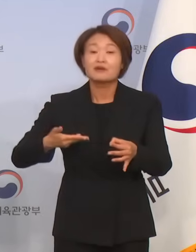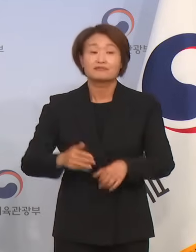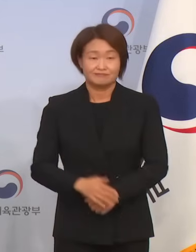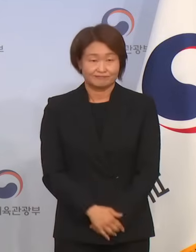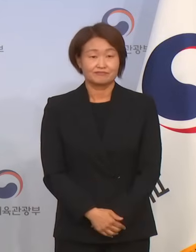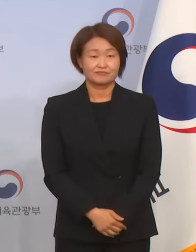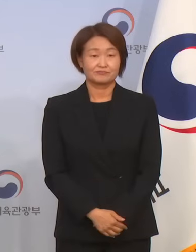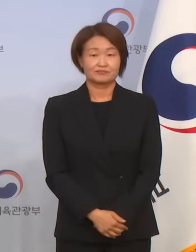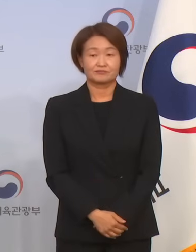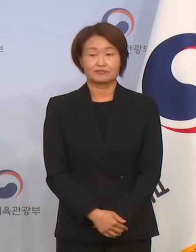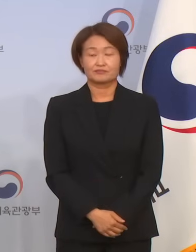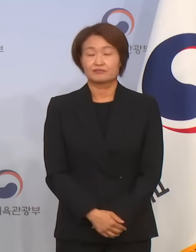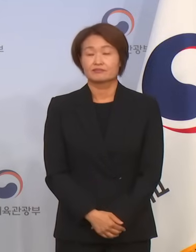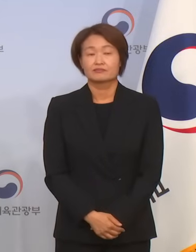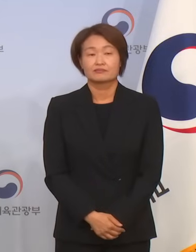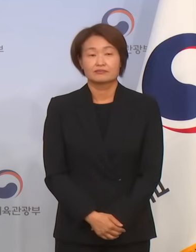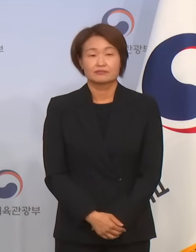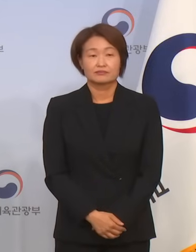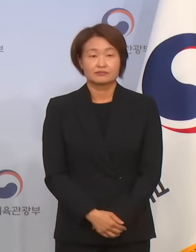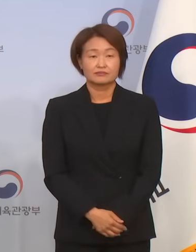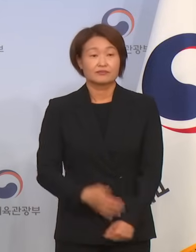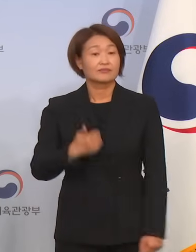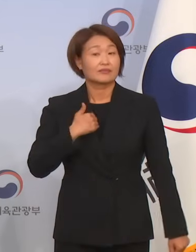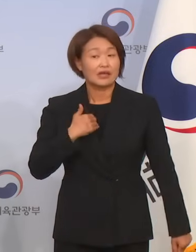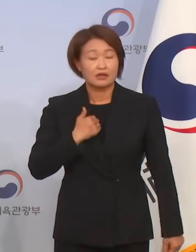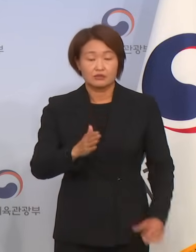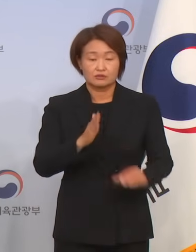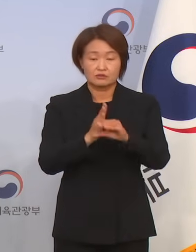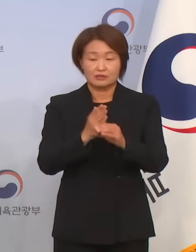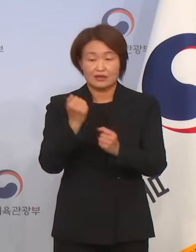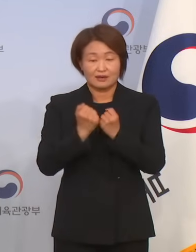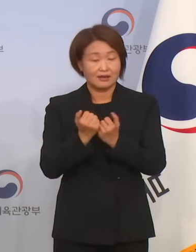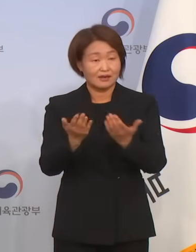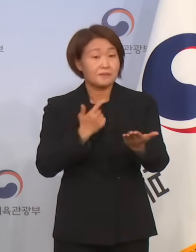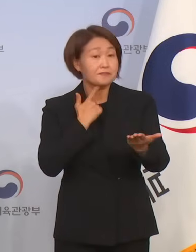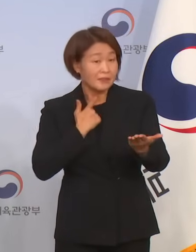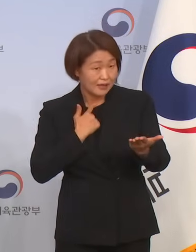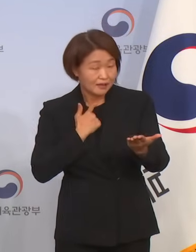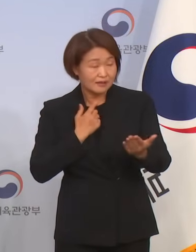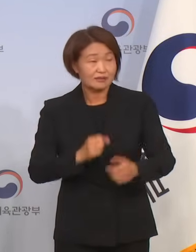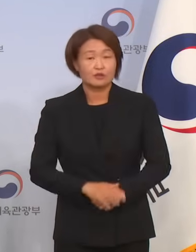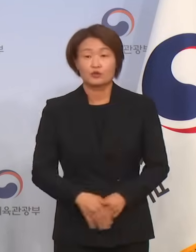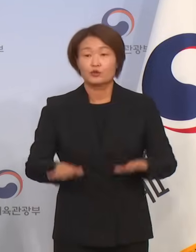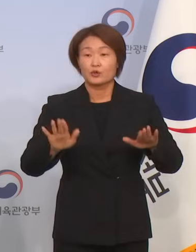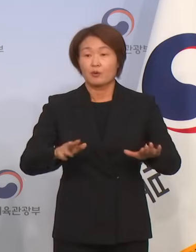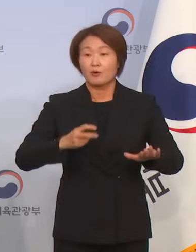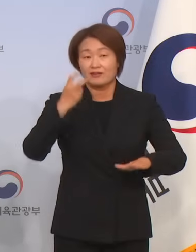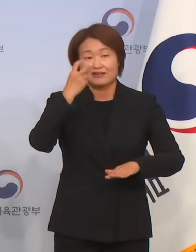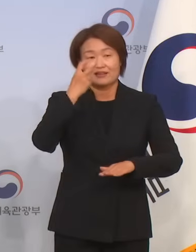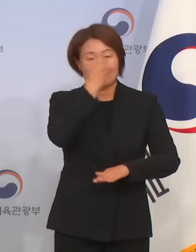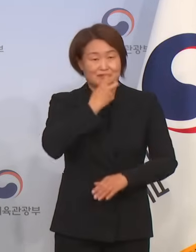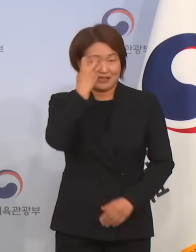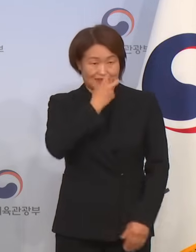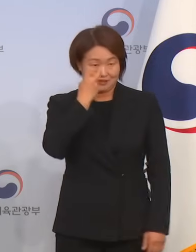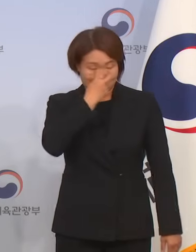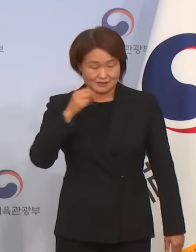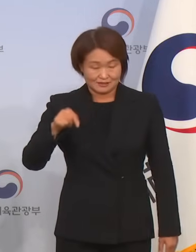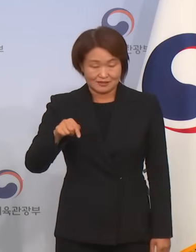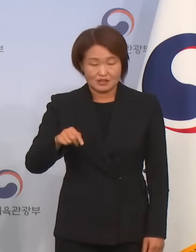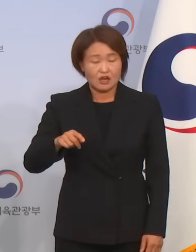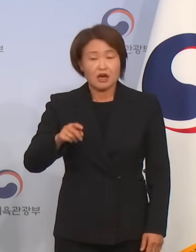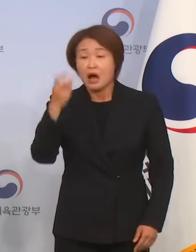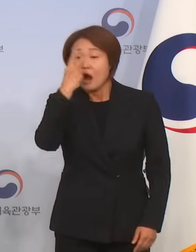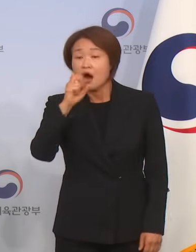네, 저는 저번에 중간 브리핑 때도 말씀드렸습니다만 이번 감사를 하게